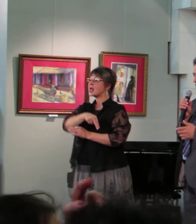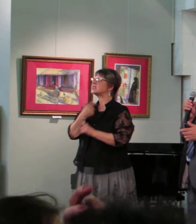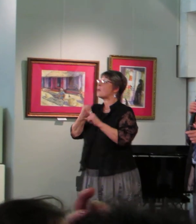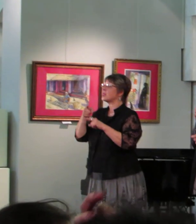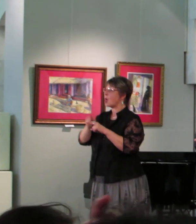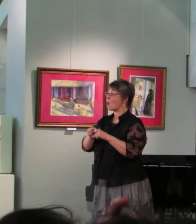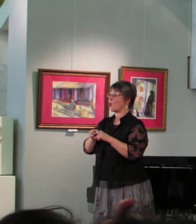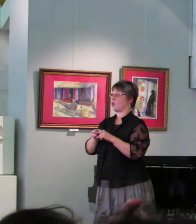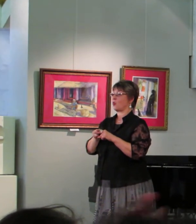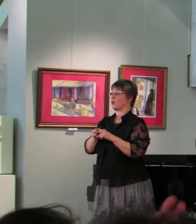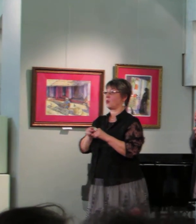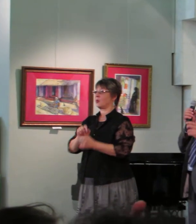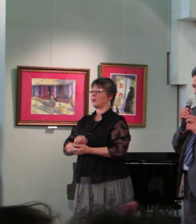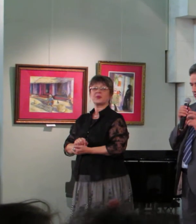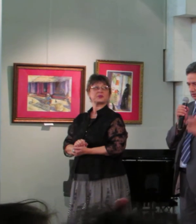потому, что